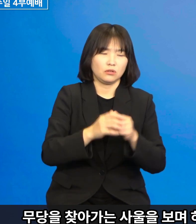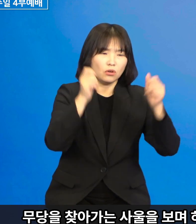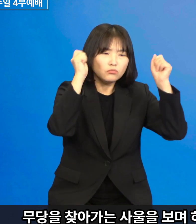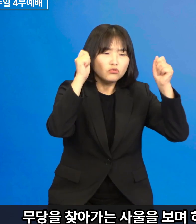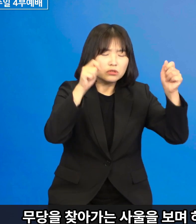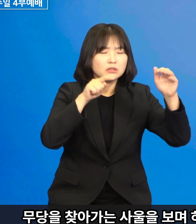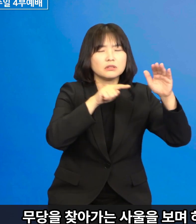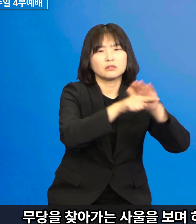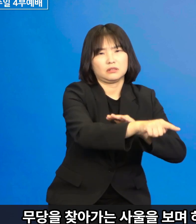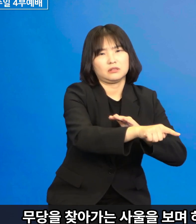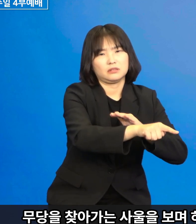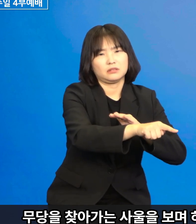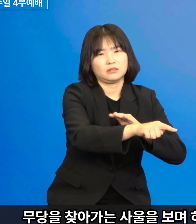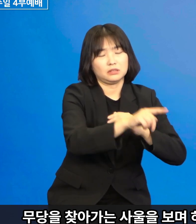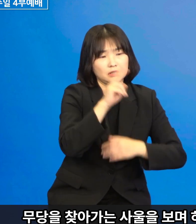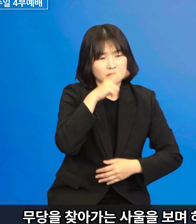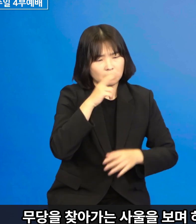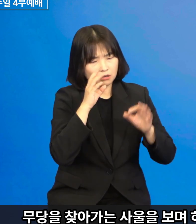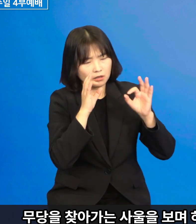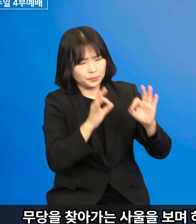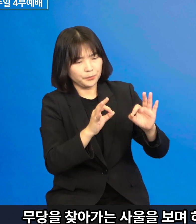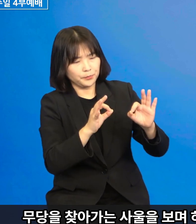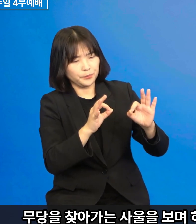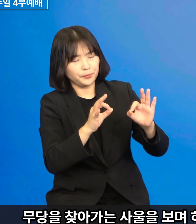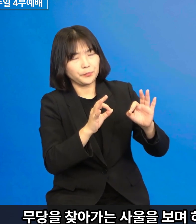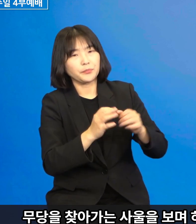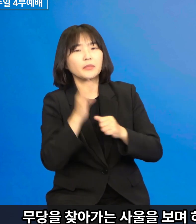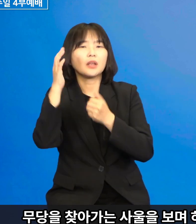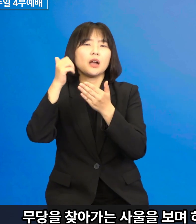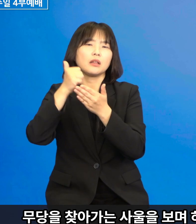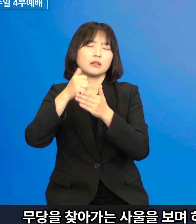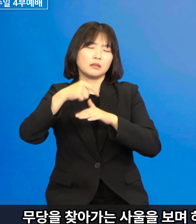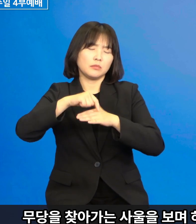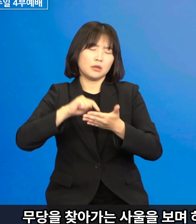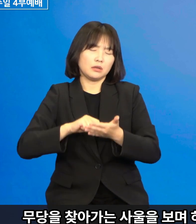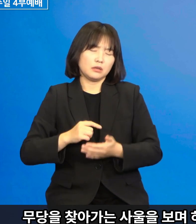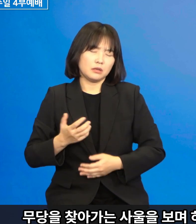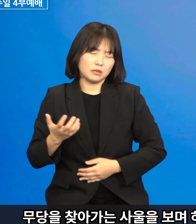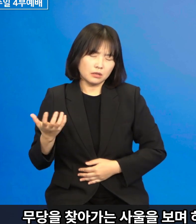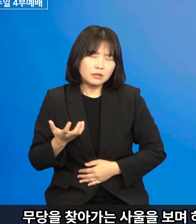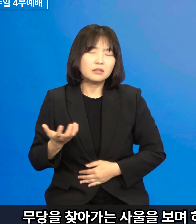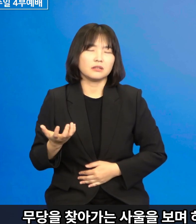찾아가는 사울을 보며 하나님 얼마나 마음이 아프셨을까요?